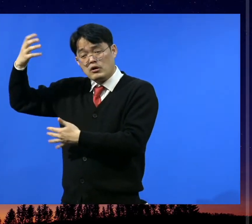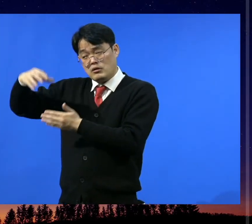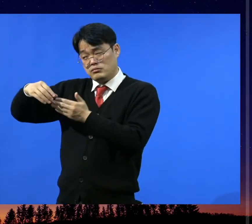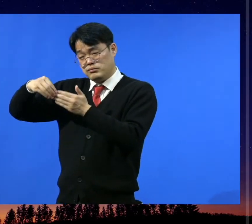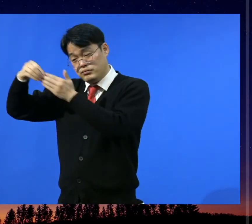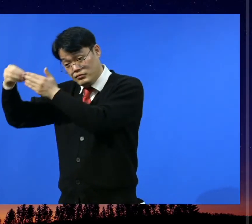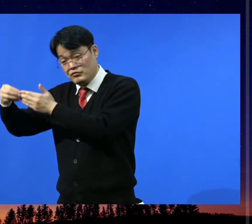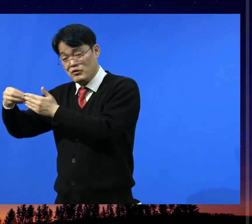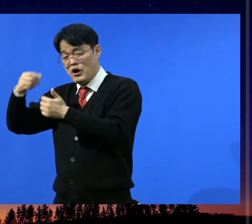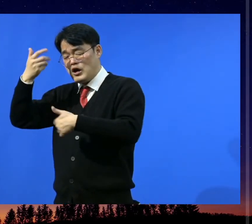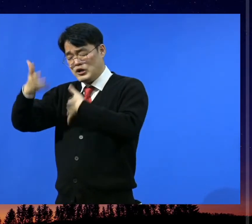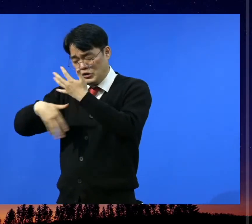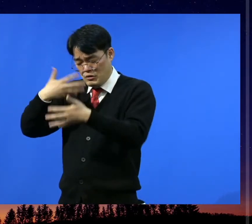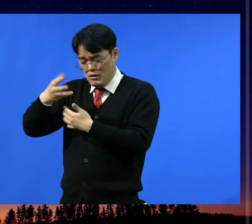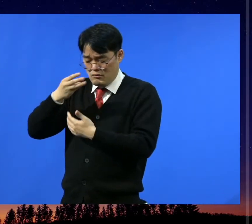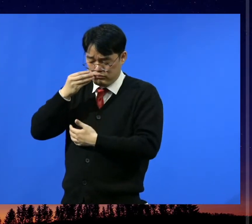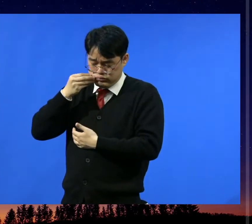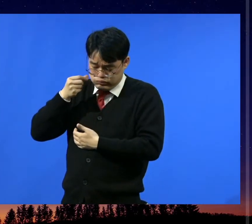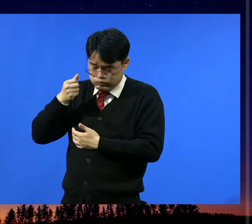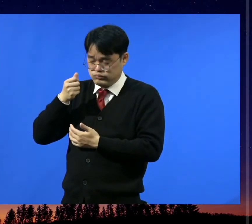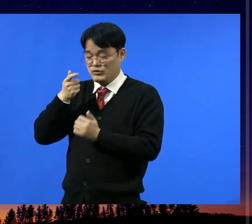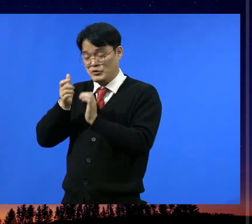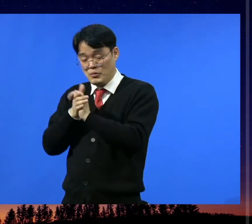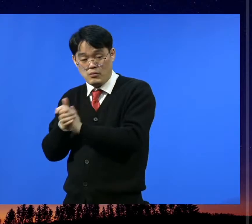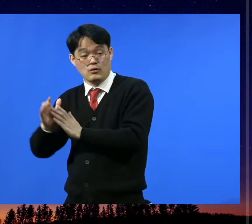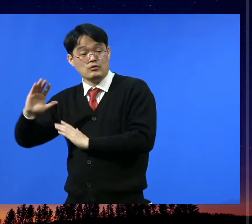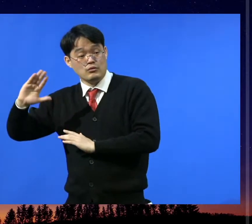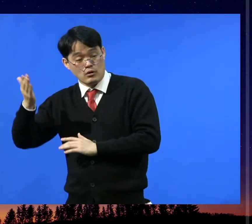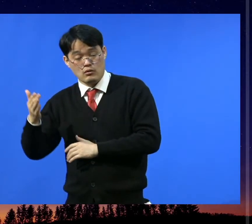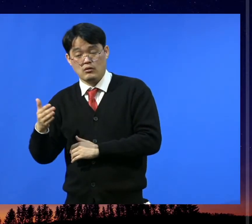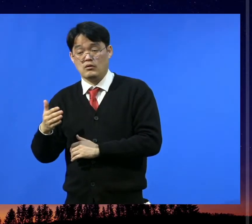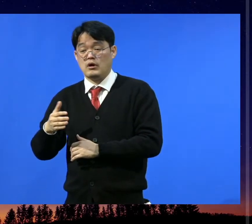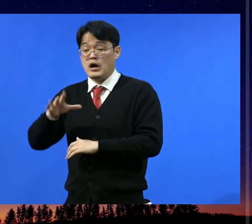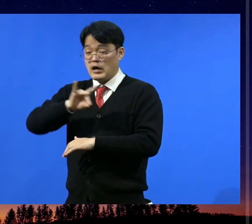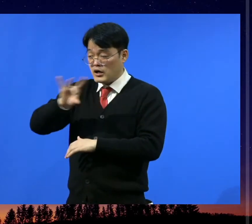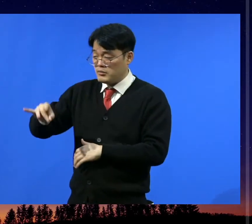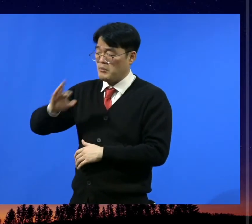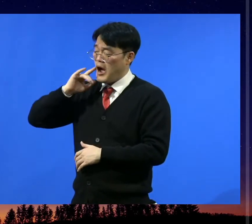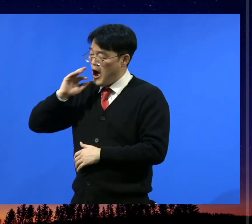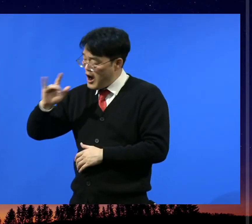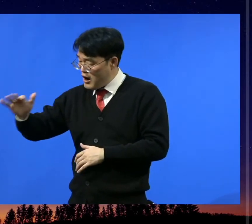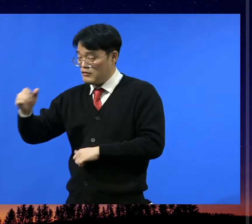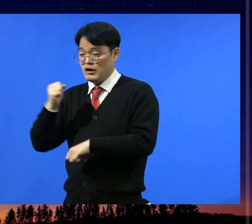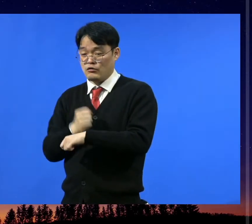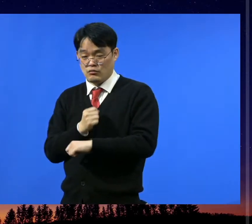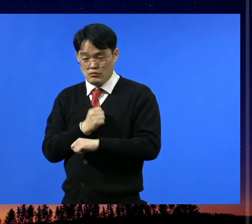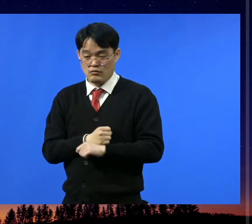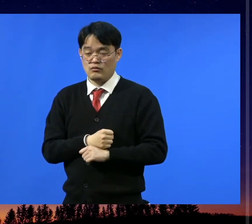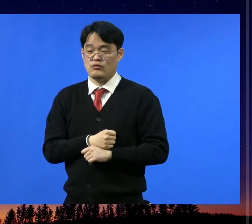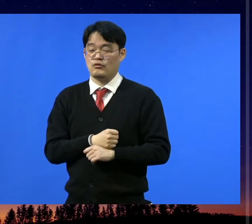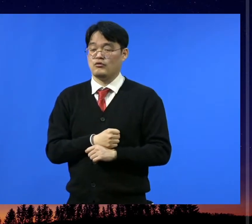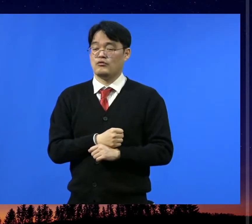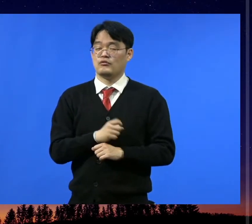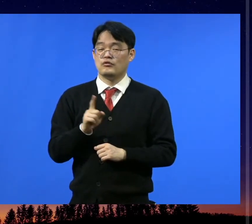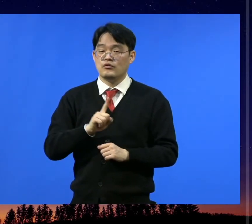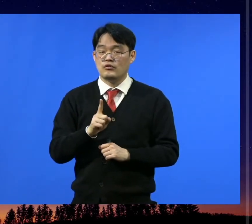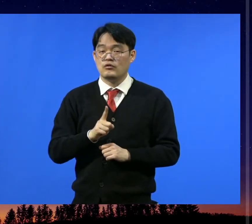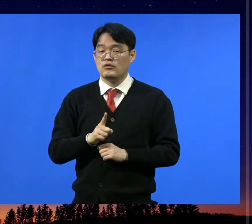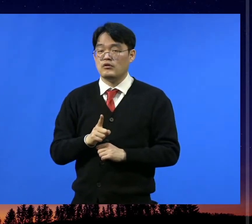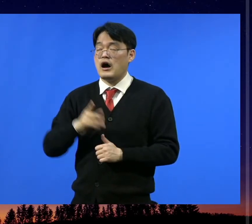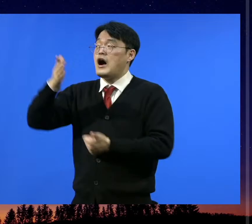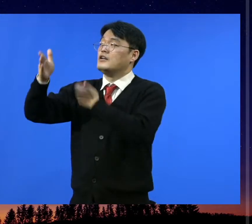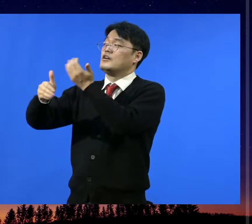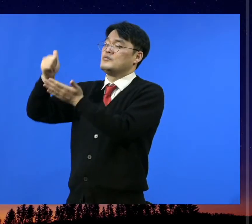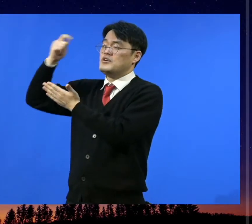막 풀려나가고 내가 어떤 때는 알지 못하는 말을 하기도 하고 그냥 하나님의 뜻을